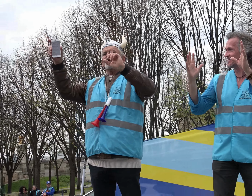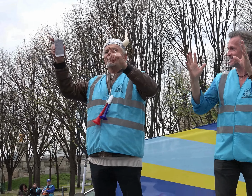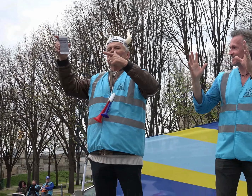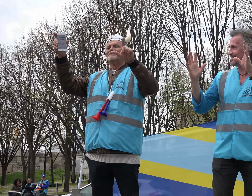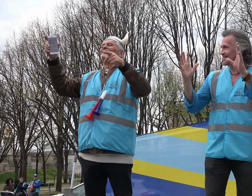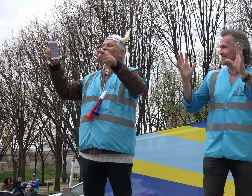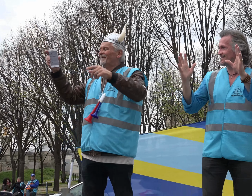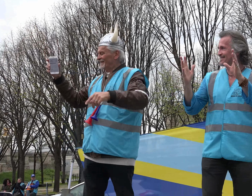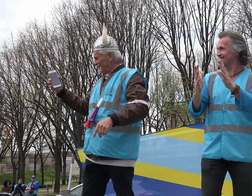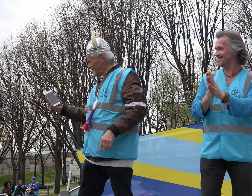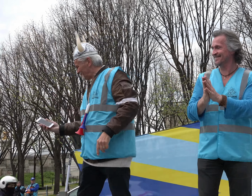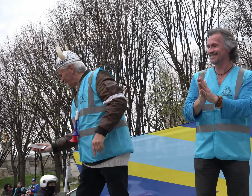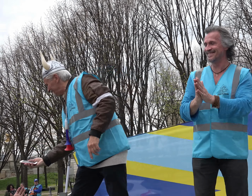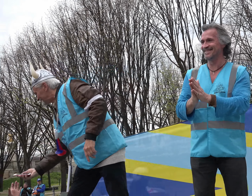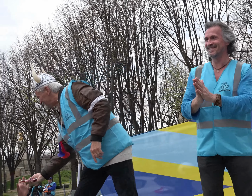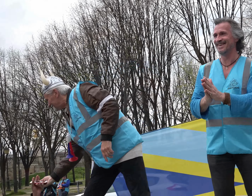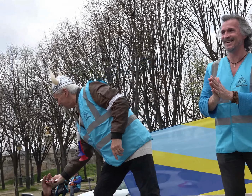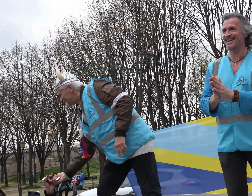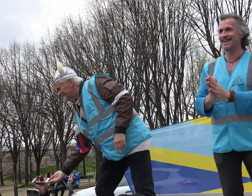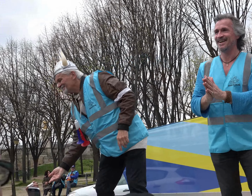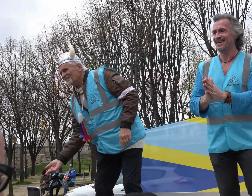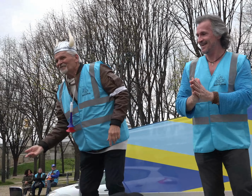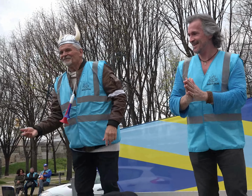manifestation d'aujourd'hui. Libre, Libération.